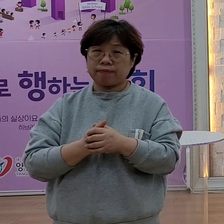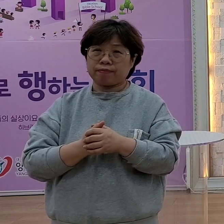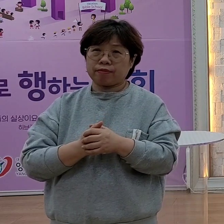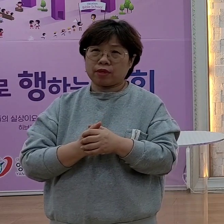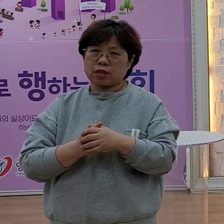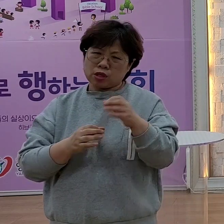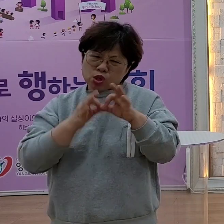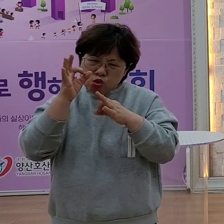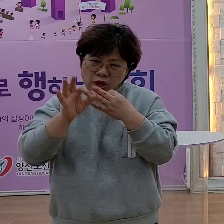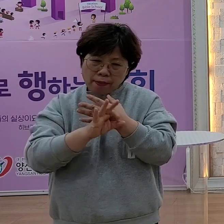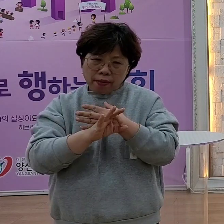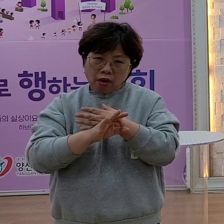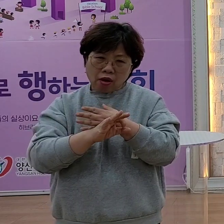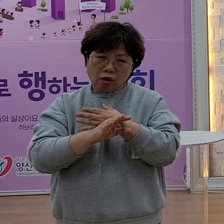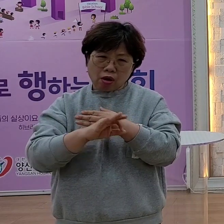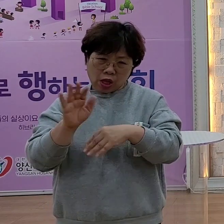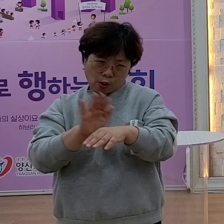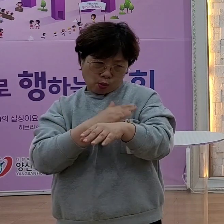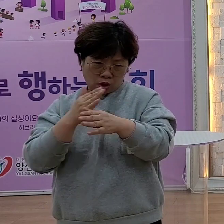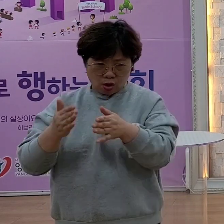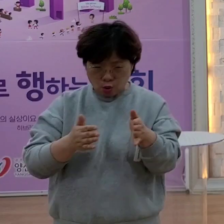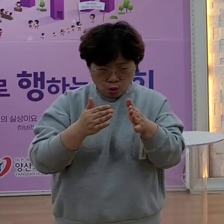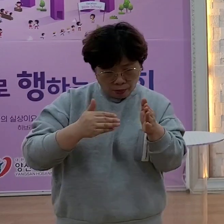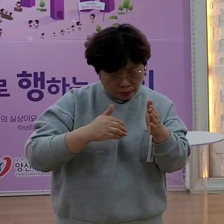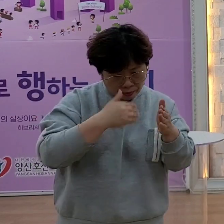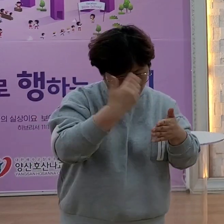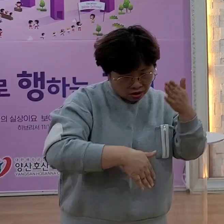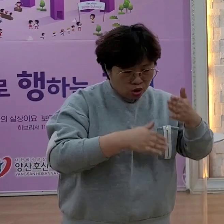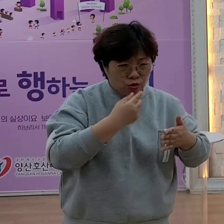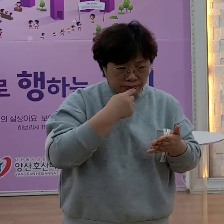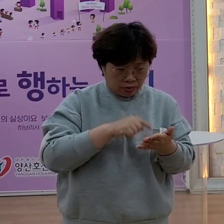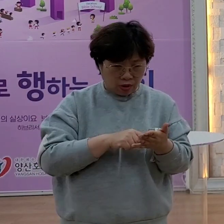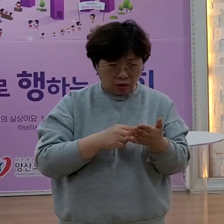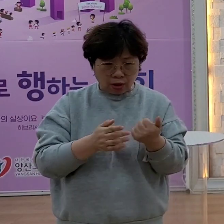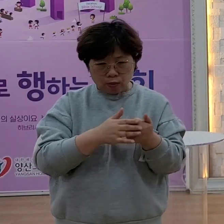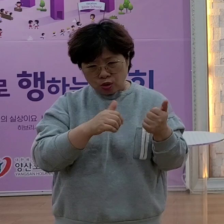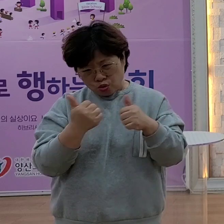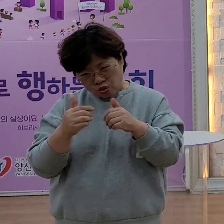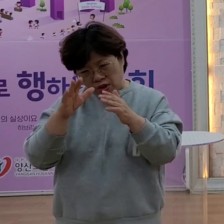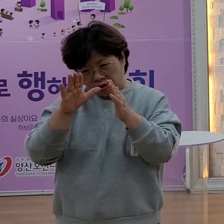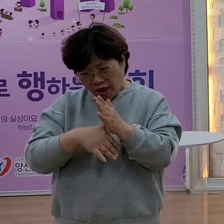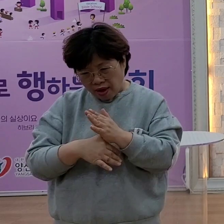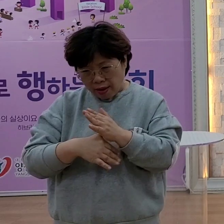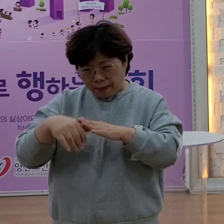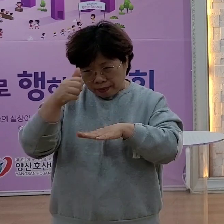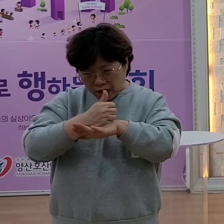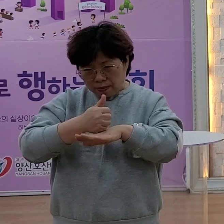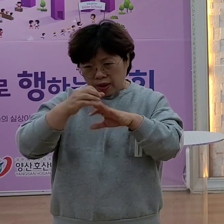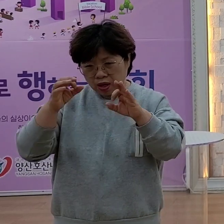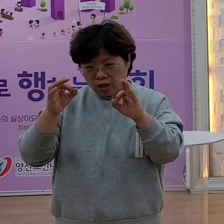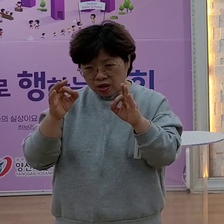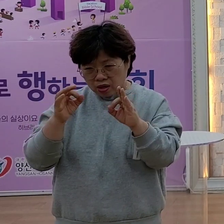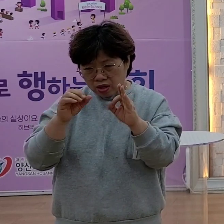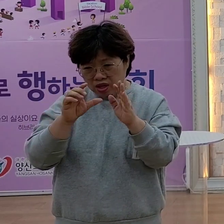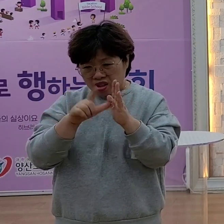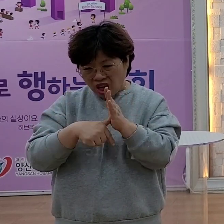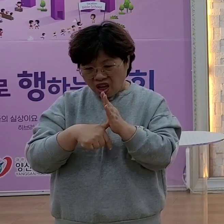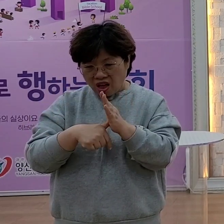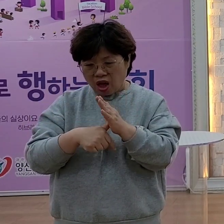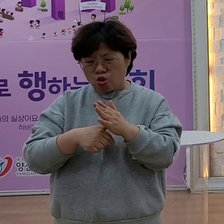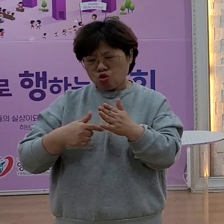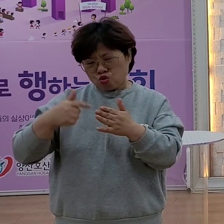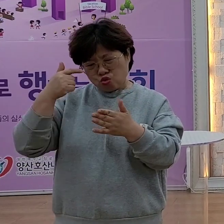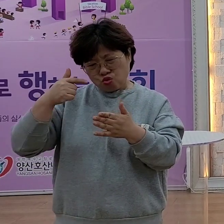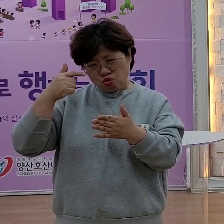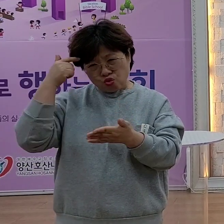자칫하면 잘못된 길로 살다가 나중에 죽을 때 그렇게 얼마나 후회하는 사람들이 이렇게 많은지